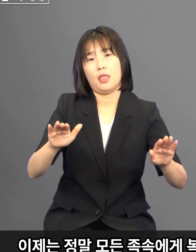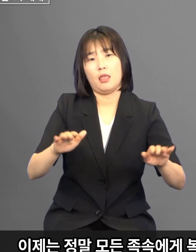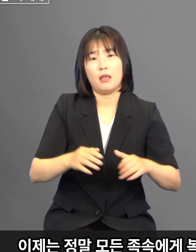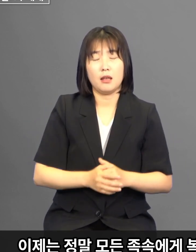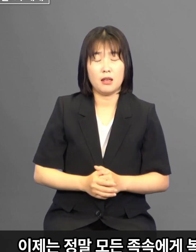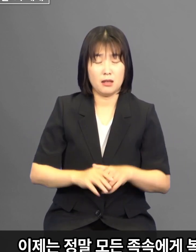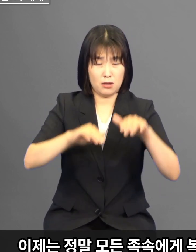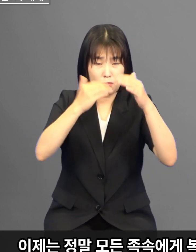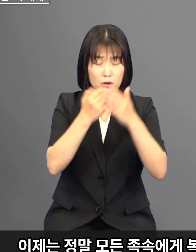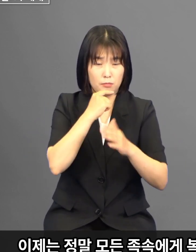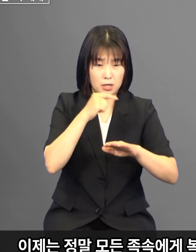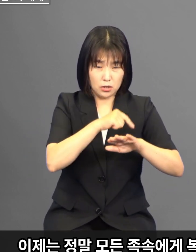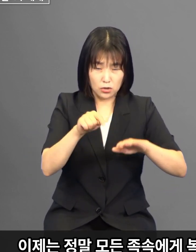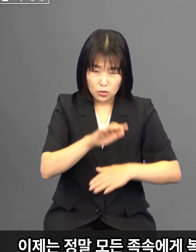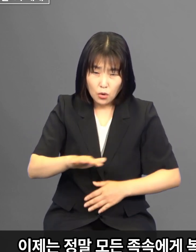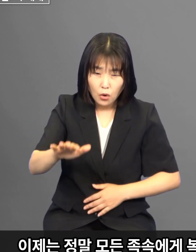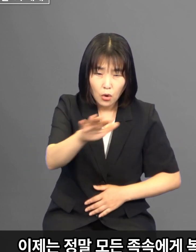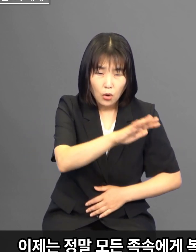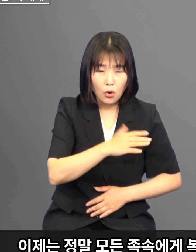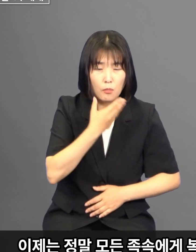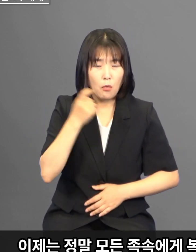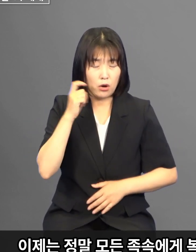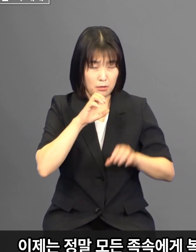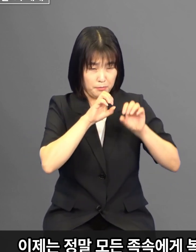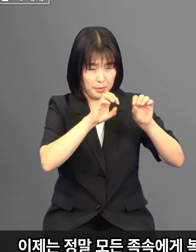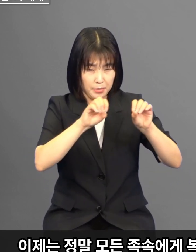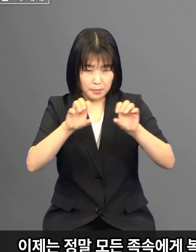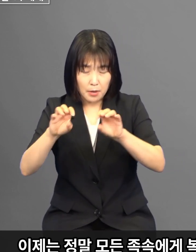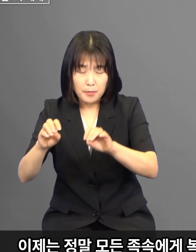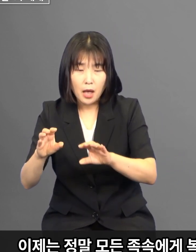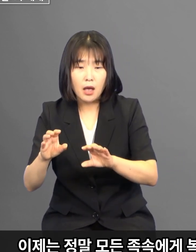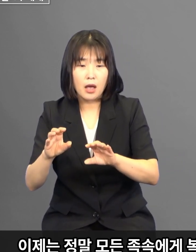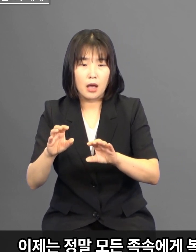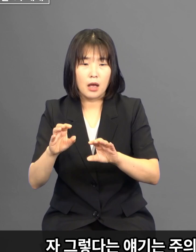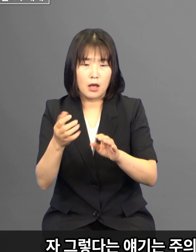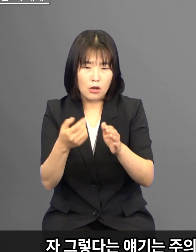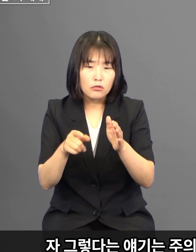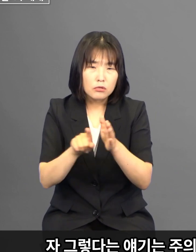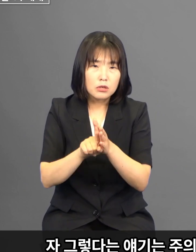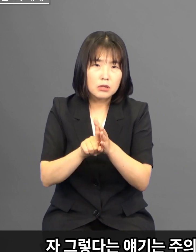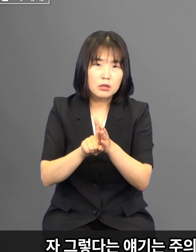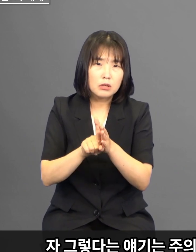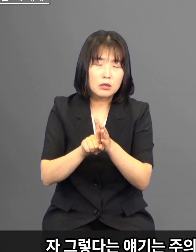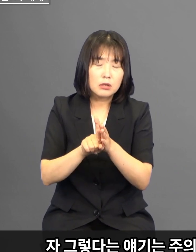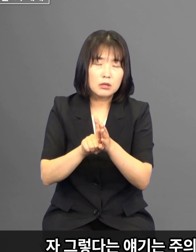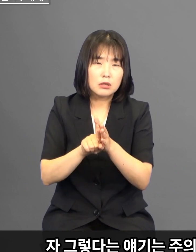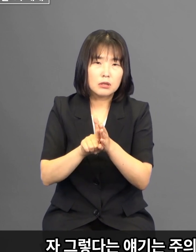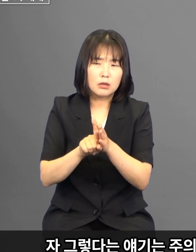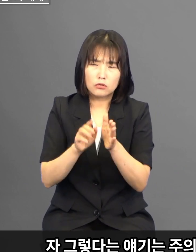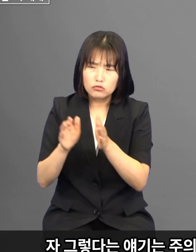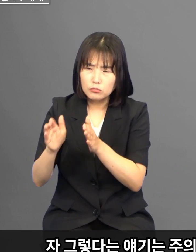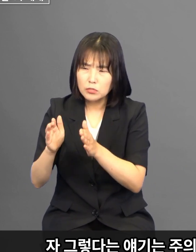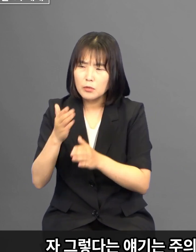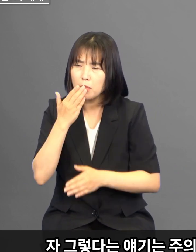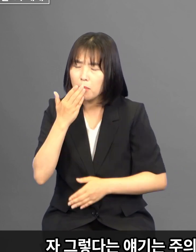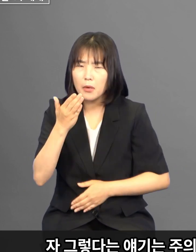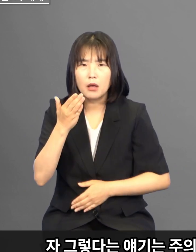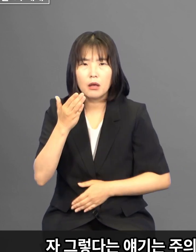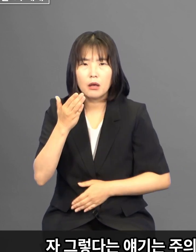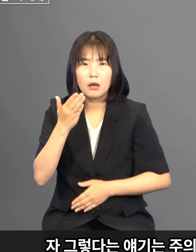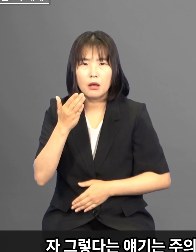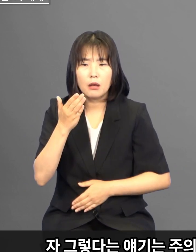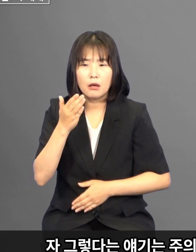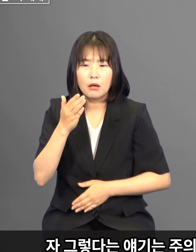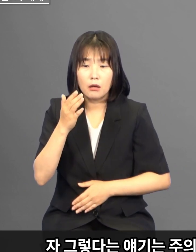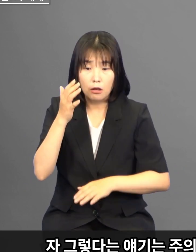모든 족속에게 복음이 전파될 수 있도록 준비가 되겠구나. 그렇다는 얘기는 주의